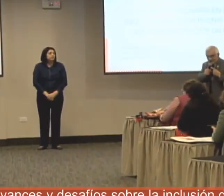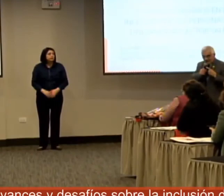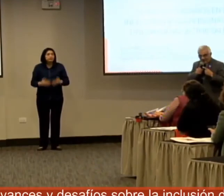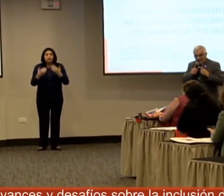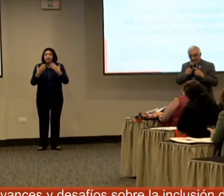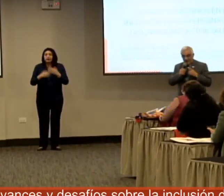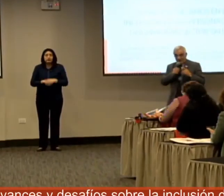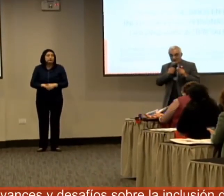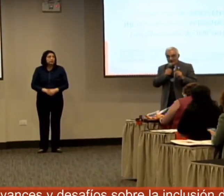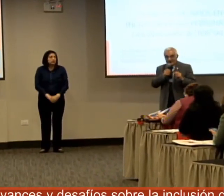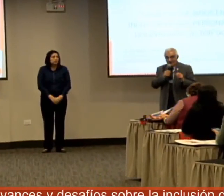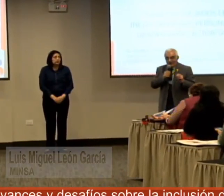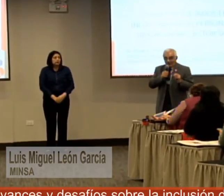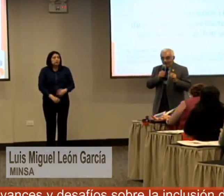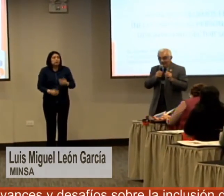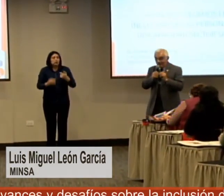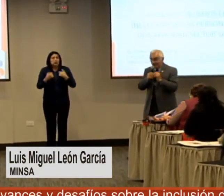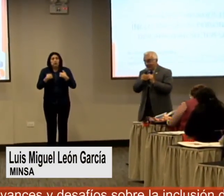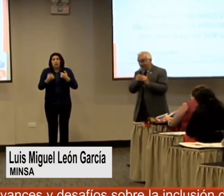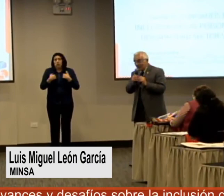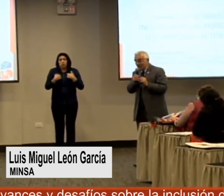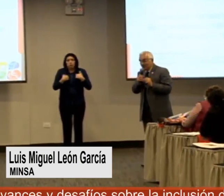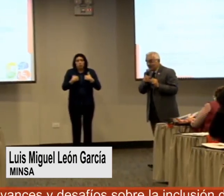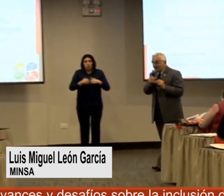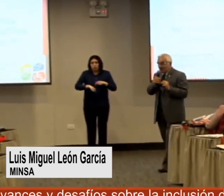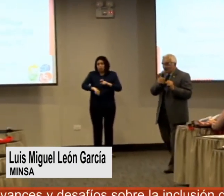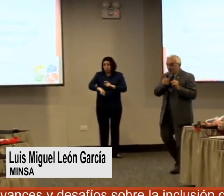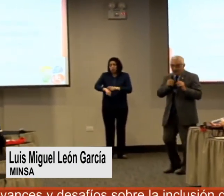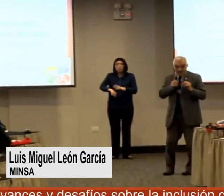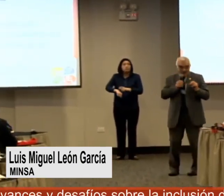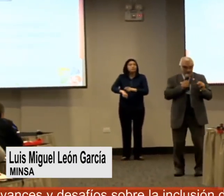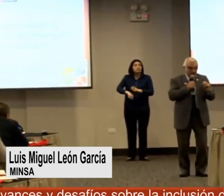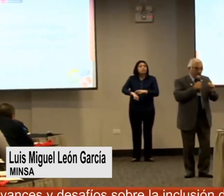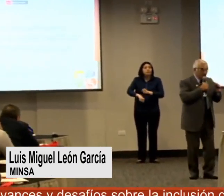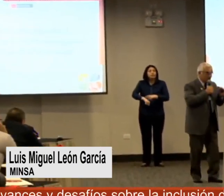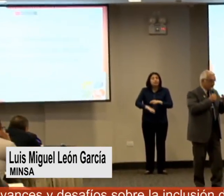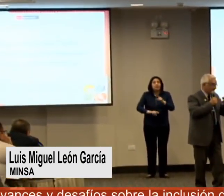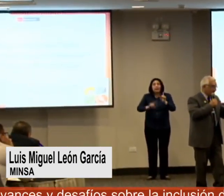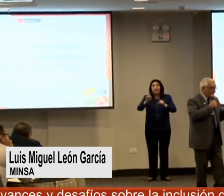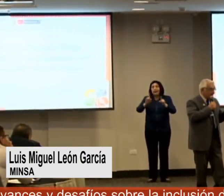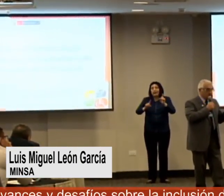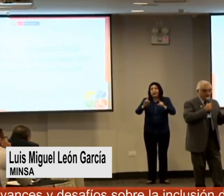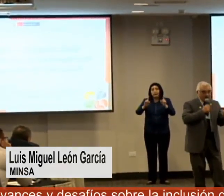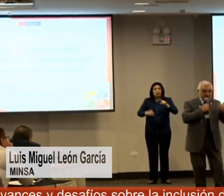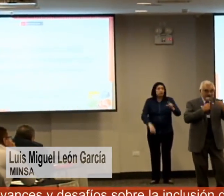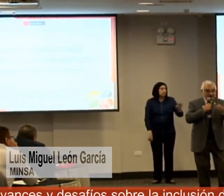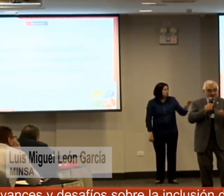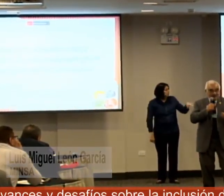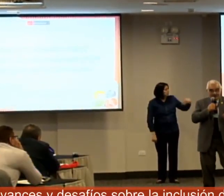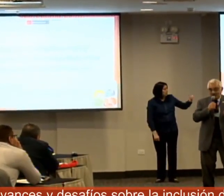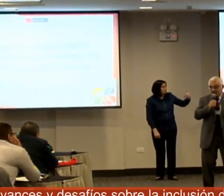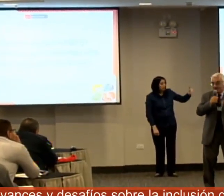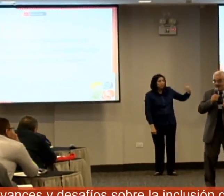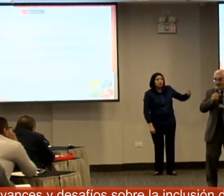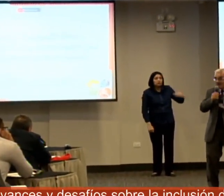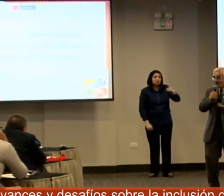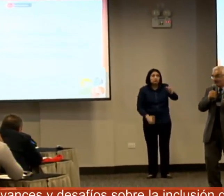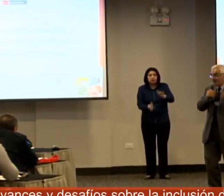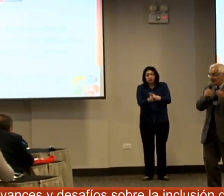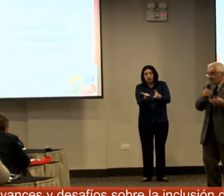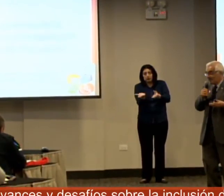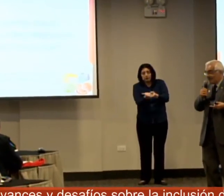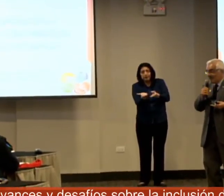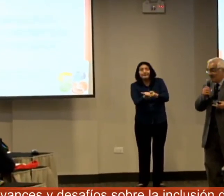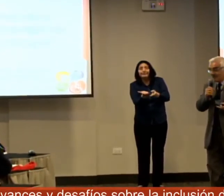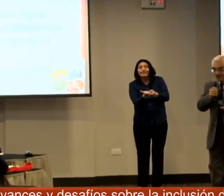Muchas gracias. Voy a hacer el esfuerzo de cumplir con mi tiempo. Por eso algunas láminas las voy a pasar, las voy a dejar como van a estar en sus carpetas o se las van a entregar,